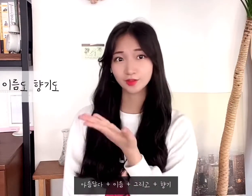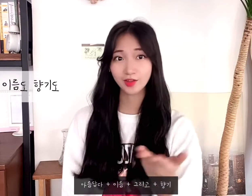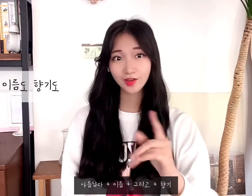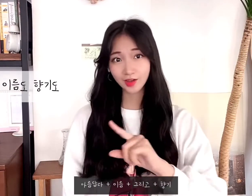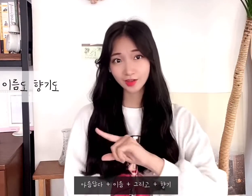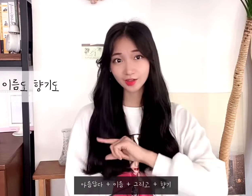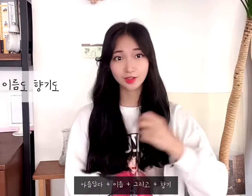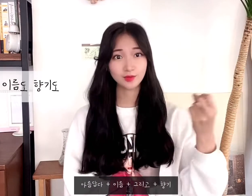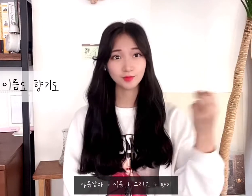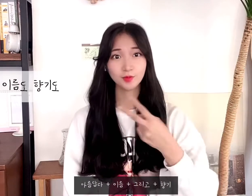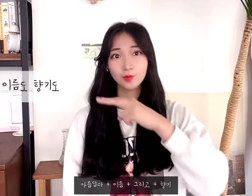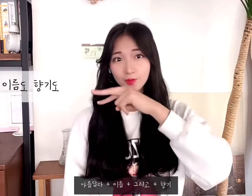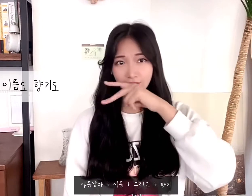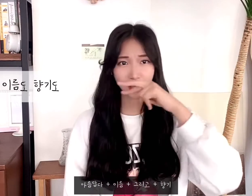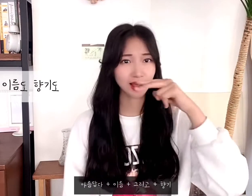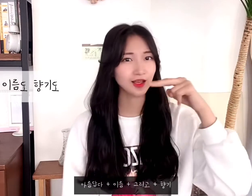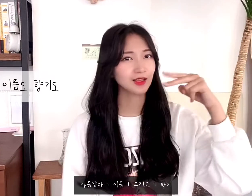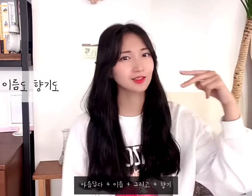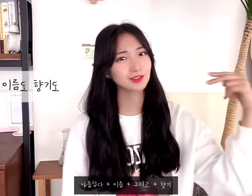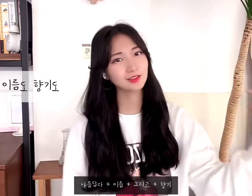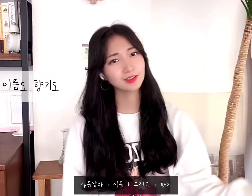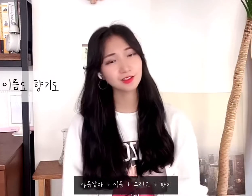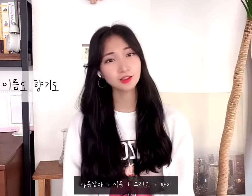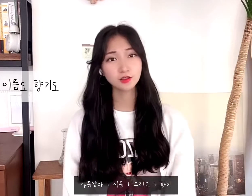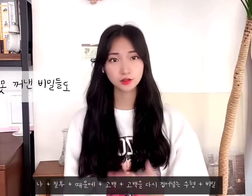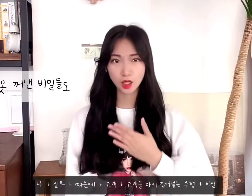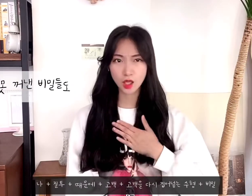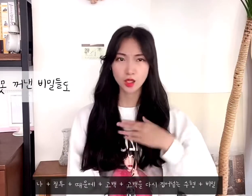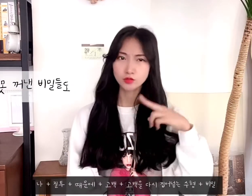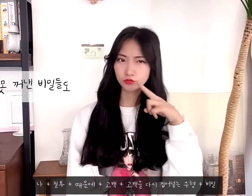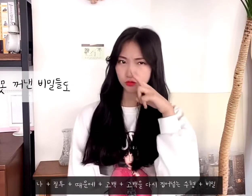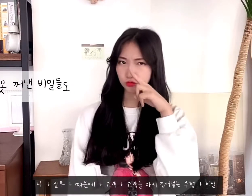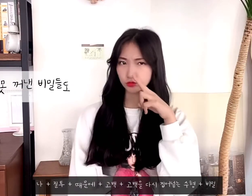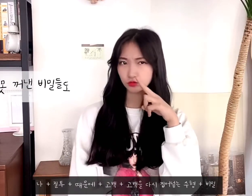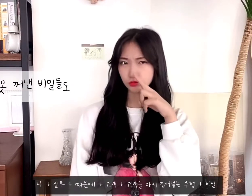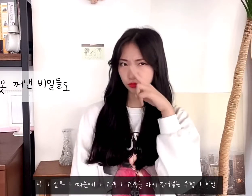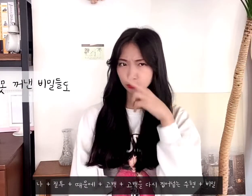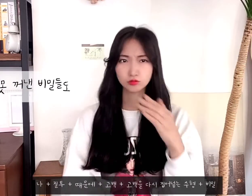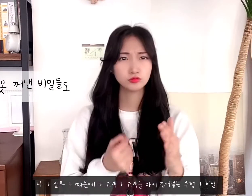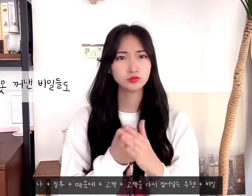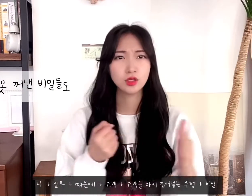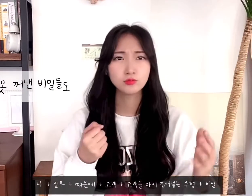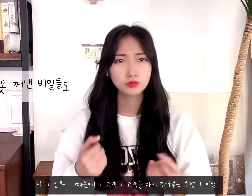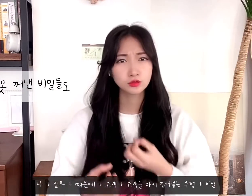여깃어 너의 질투 못 꺼낸